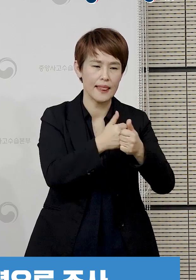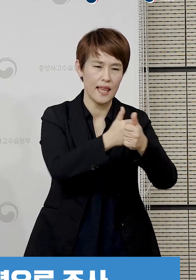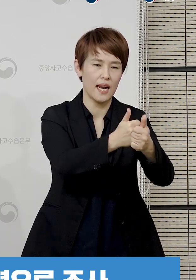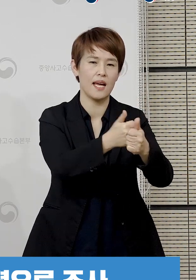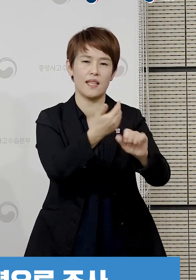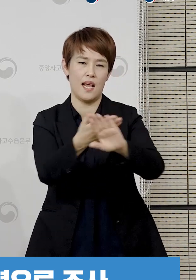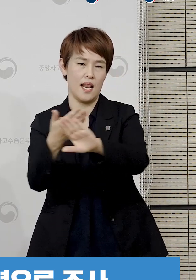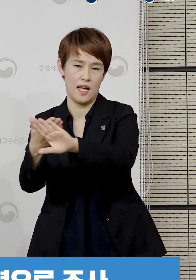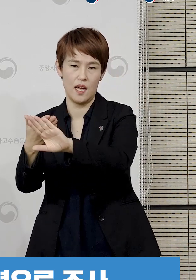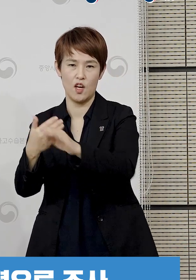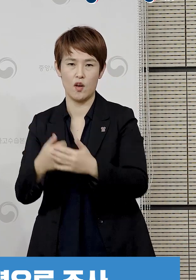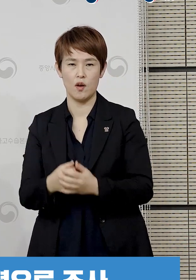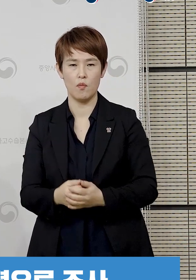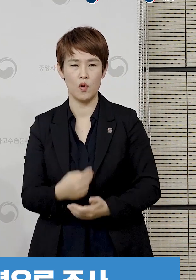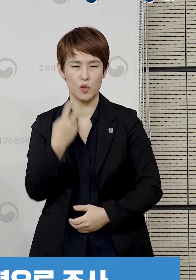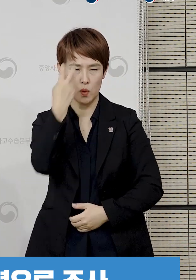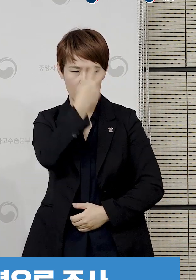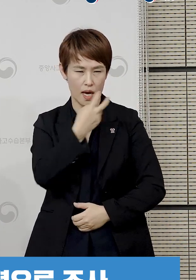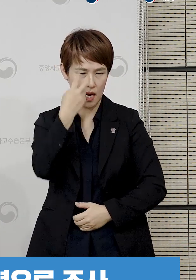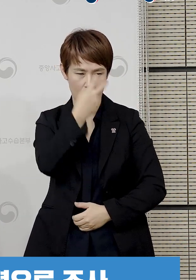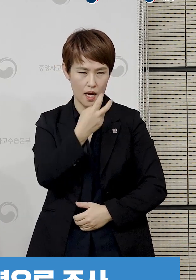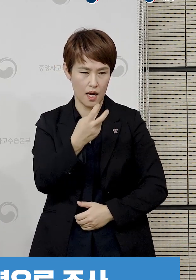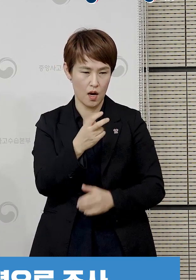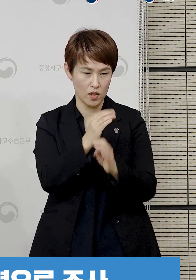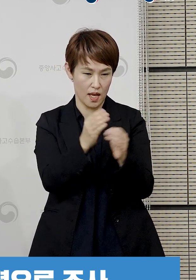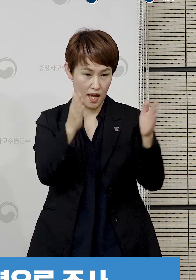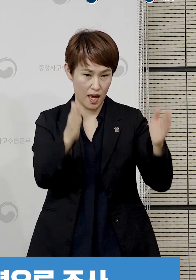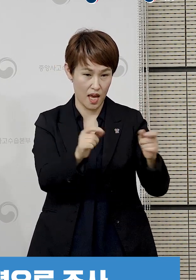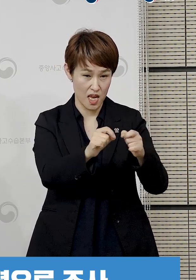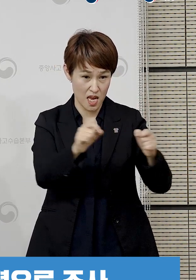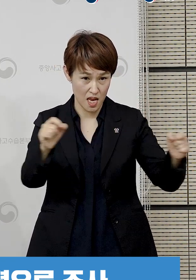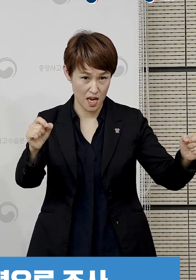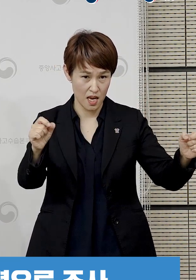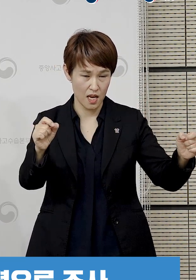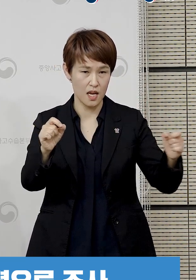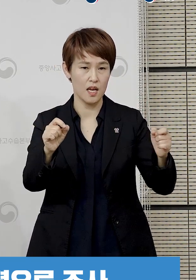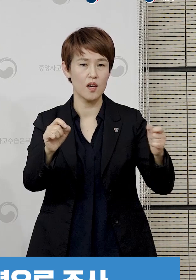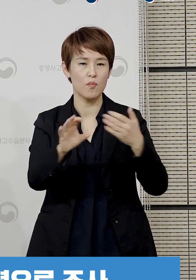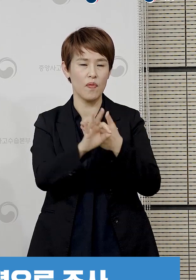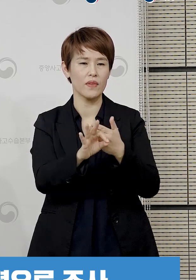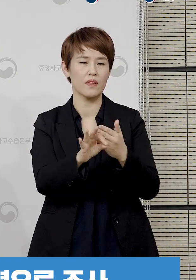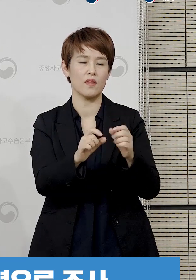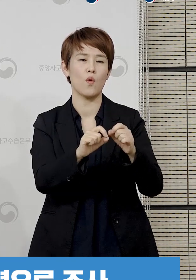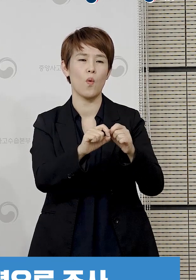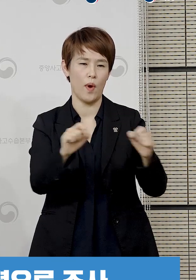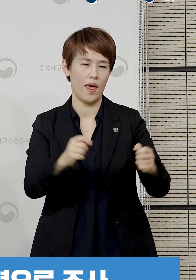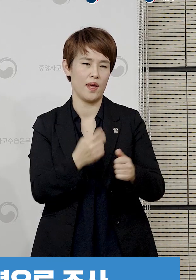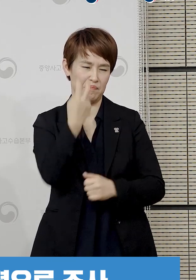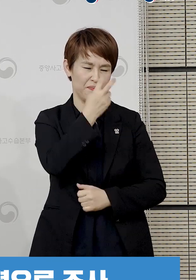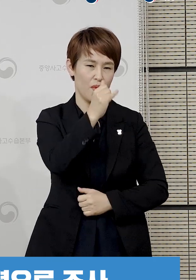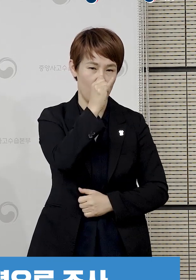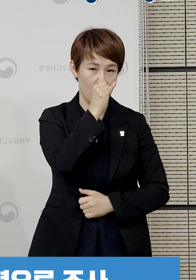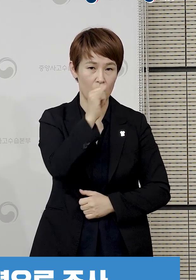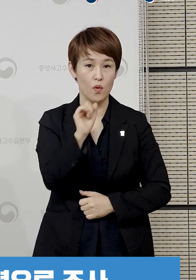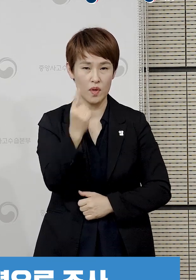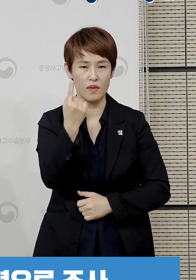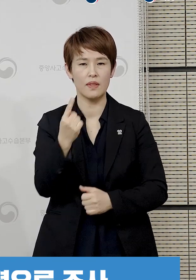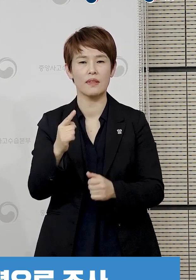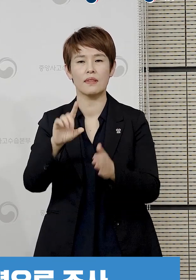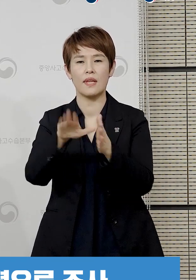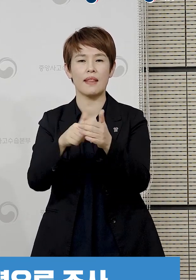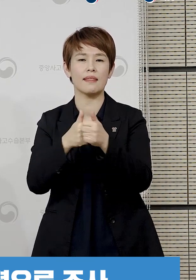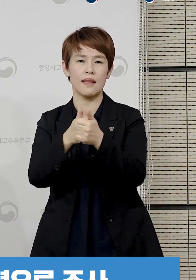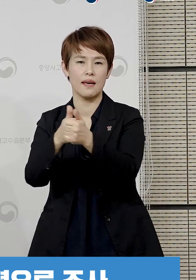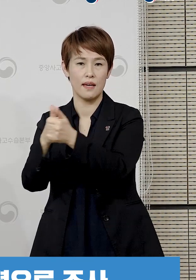긴 상대적으로 좀 긴 경우도 그런 사례도 발생을 하고 있기 때문에 그 경우에 따라서